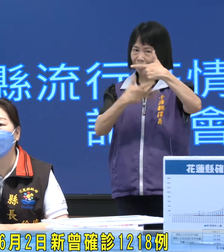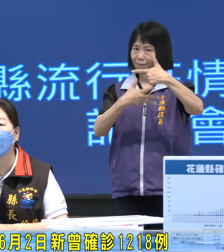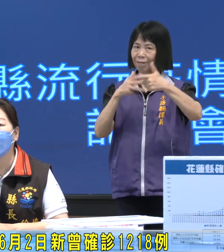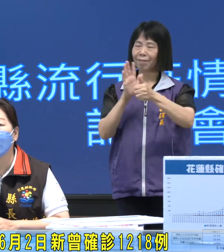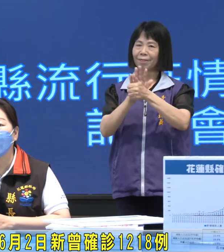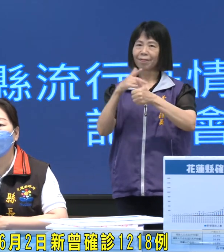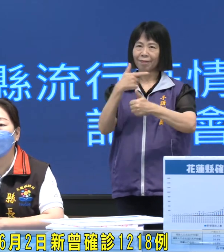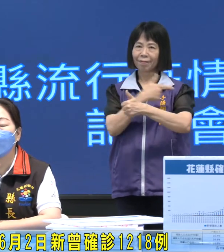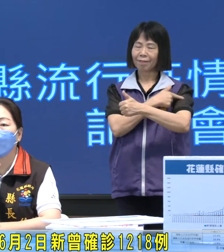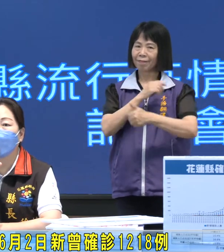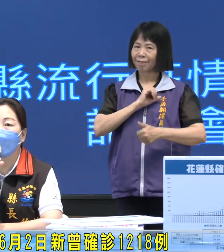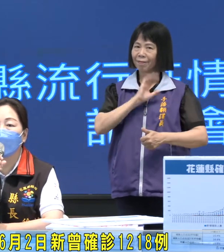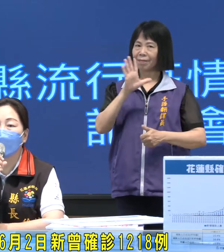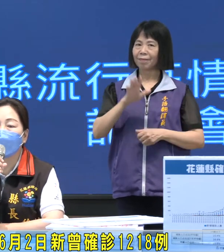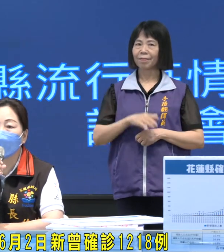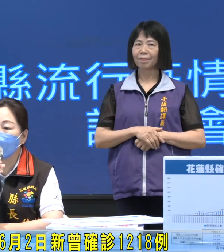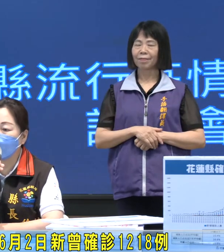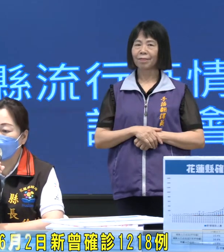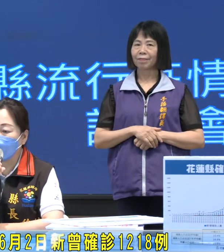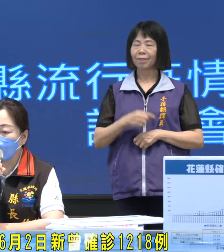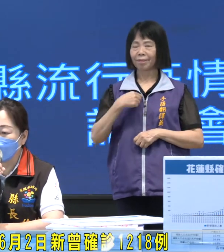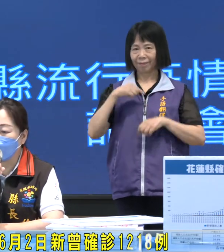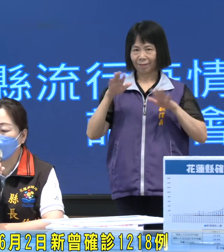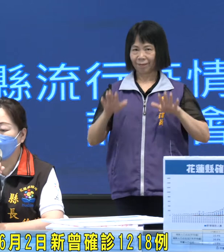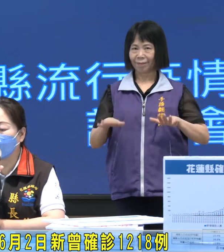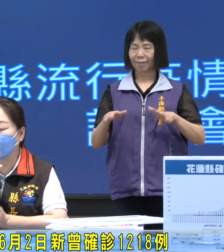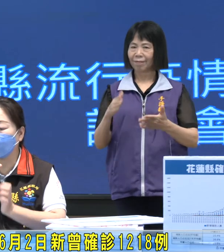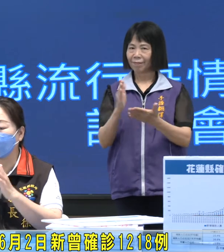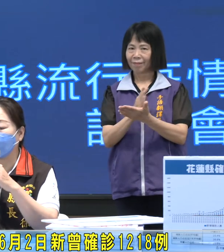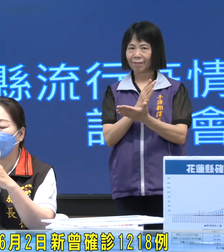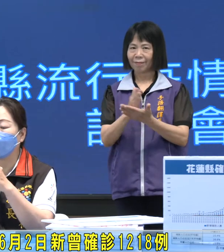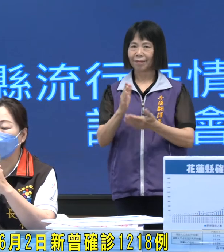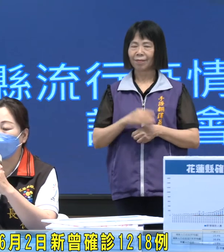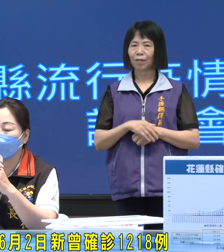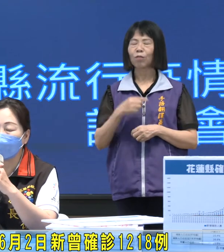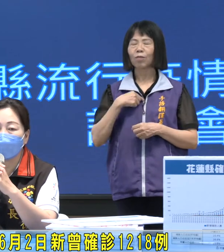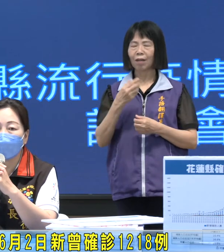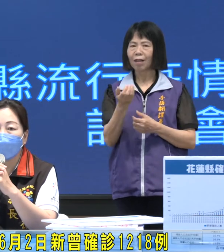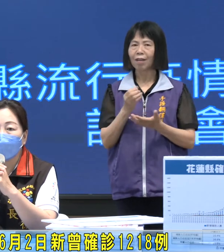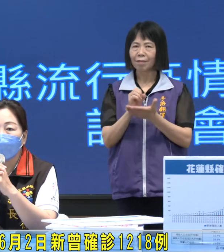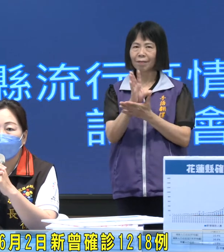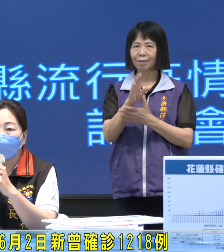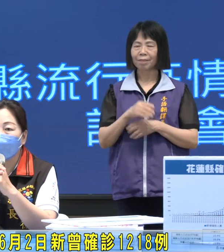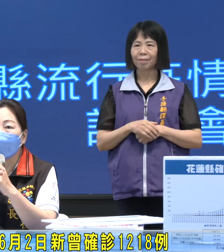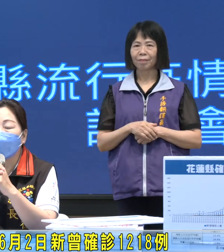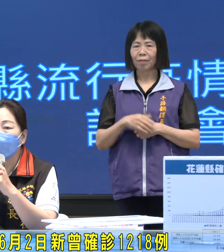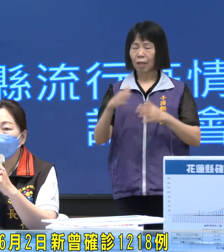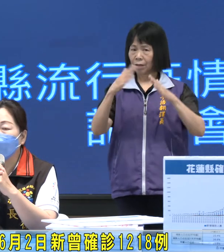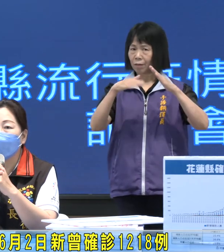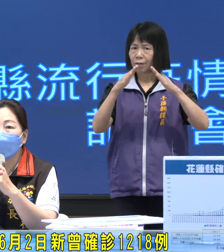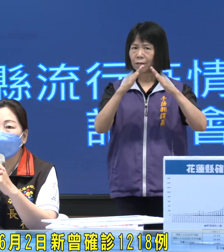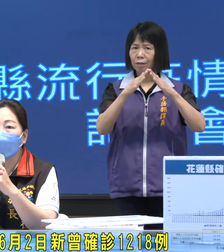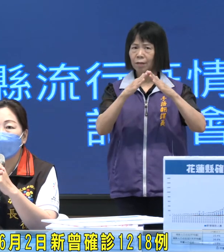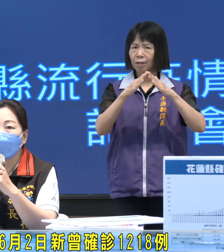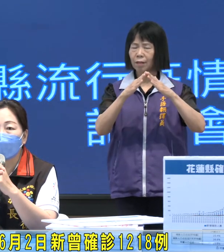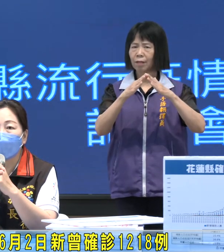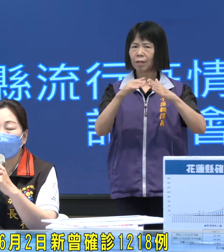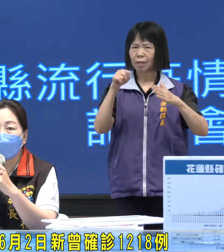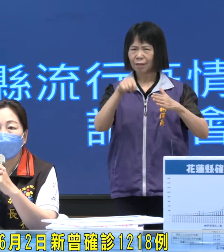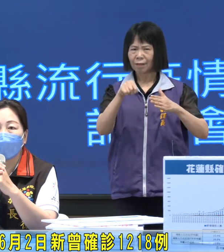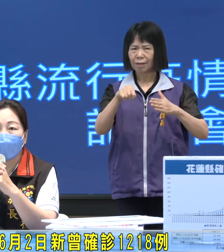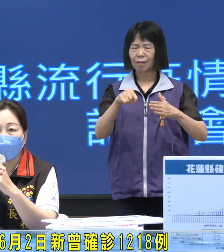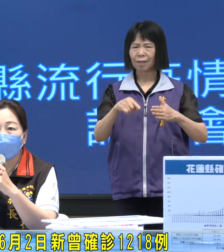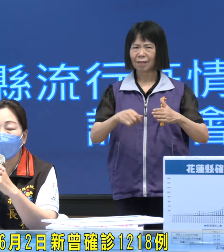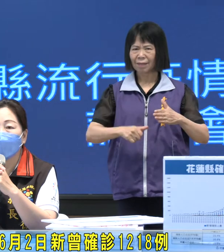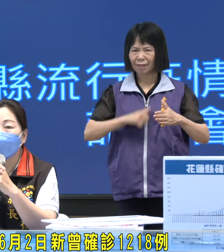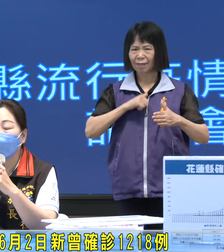完毕。所以我们在这里也评估，刚才政委也报告，其实学校并不一定是真的